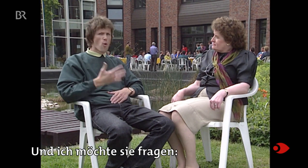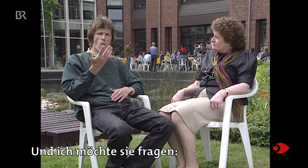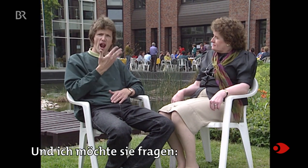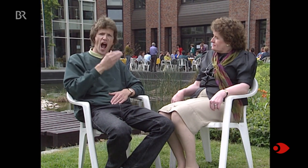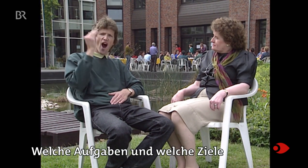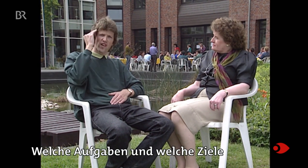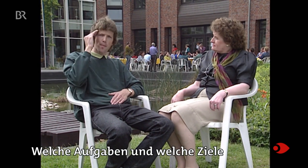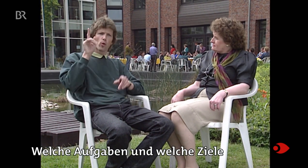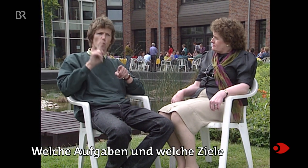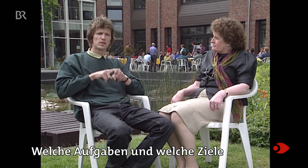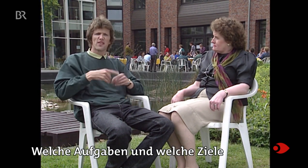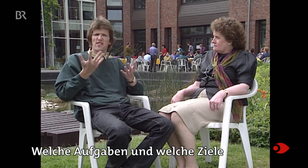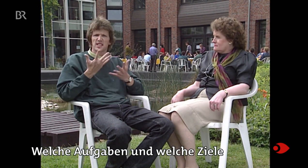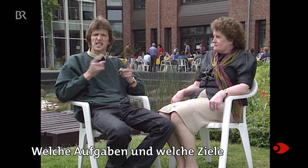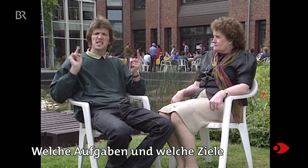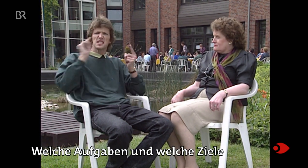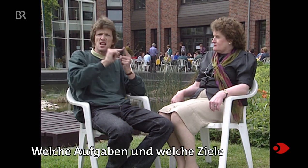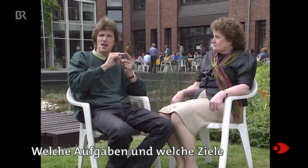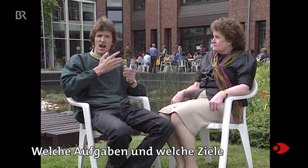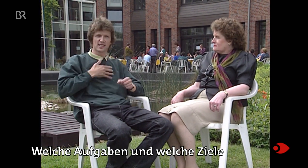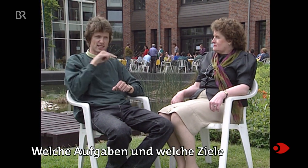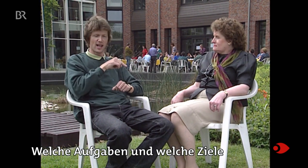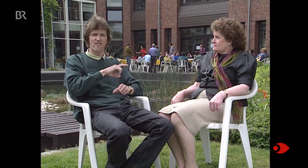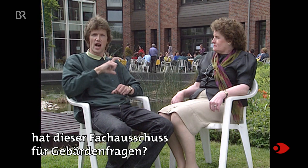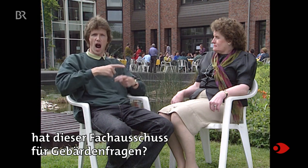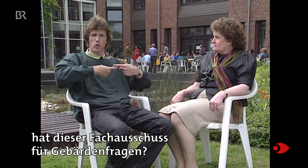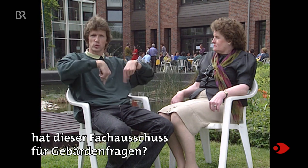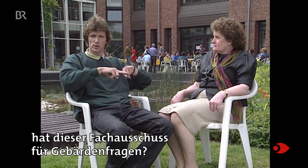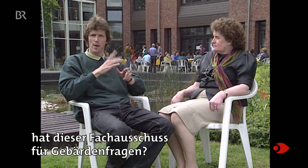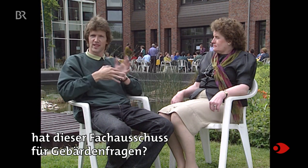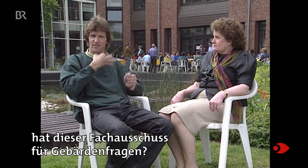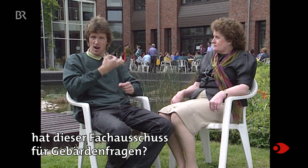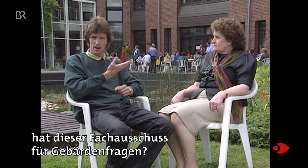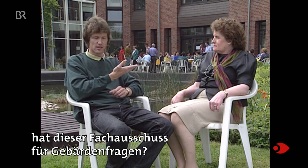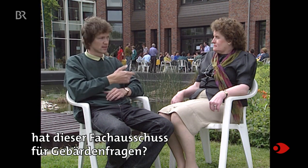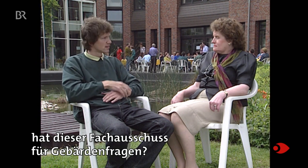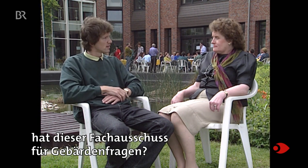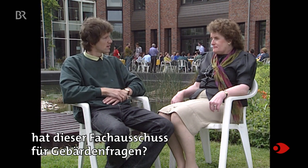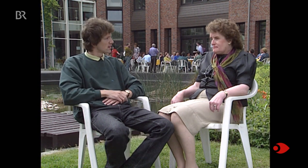welche Aufgaben und welche Ziele hat dieser Fachausschuss für Gebärdenfragen?